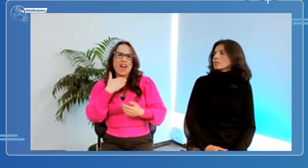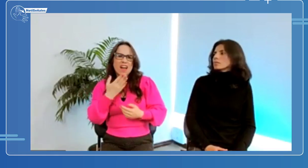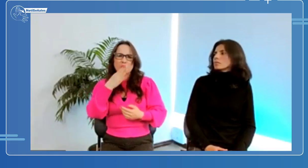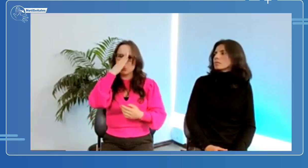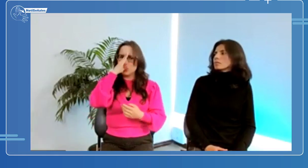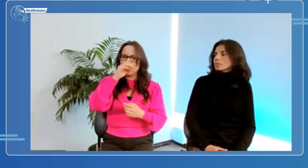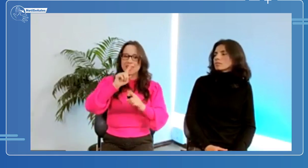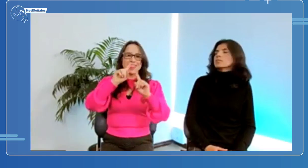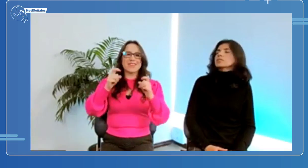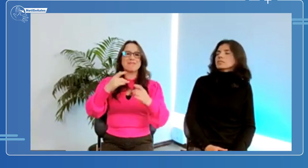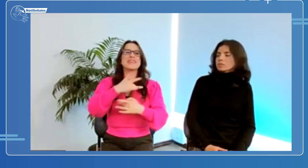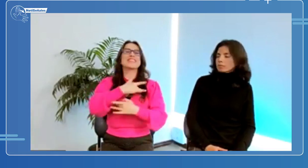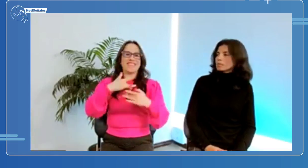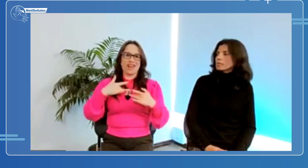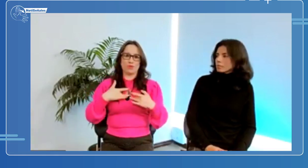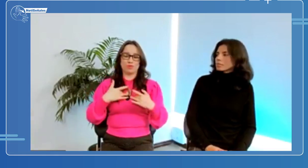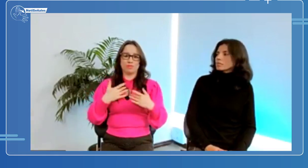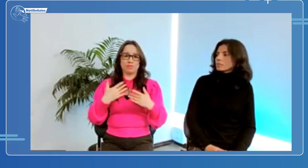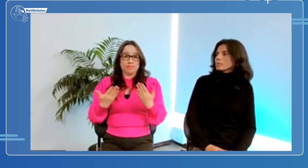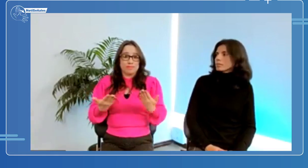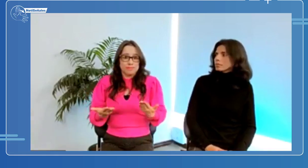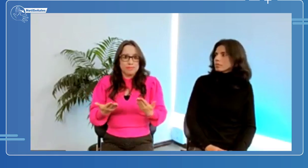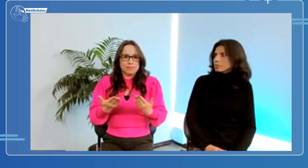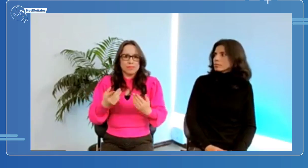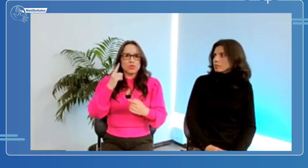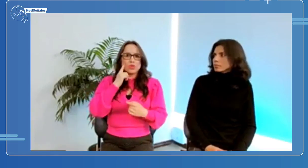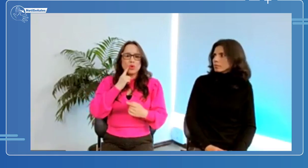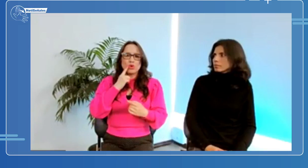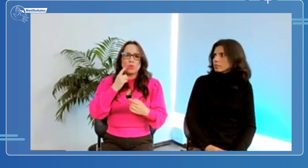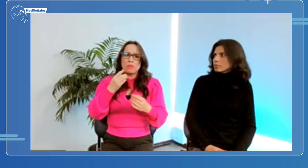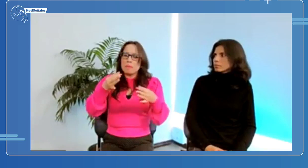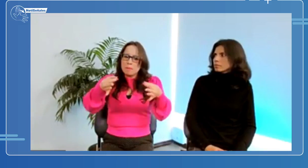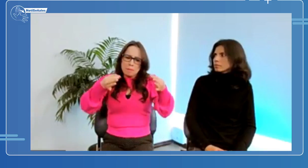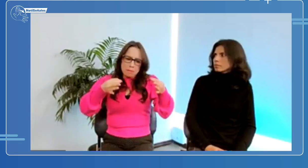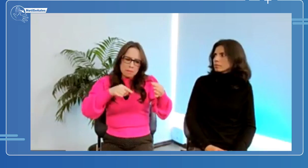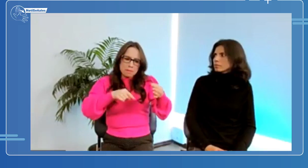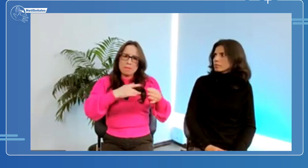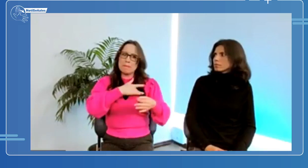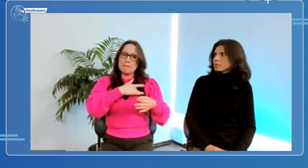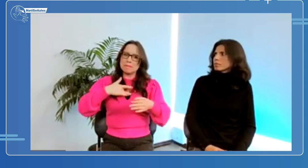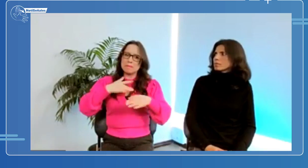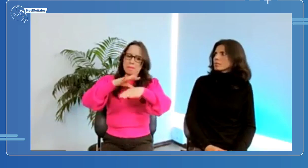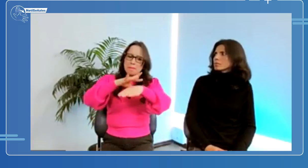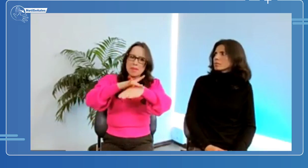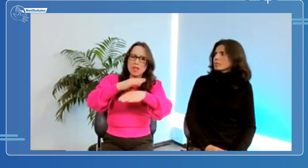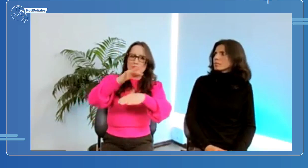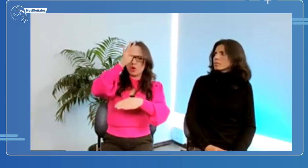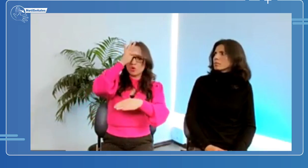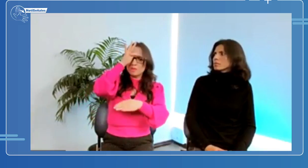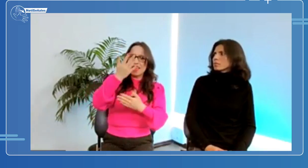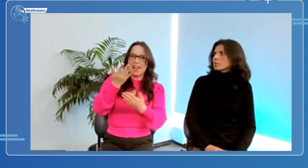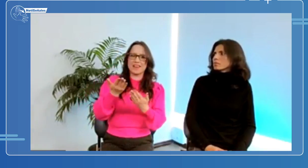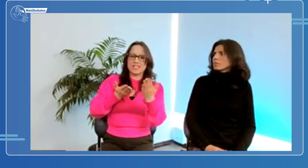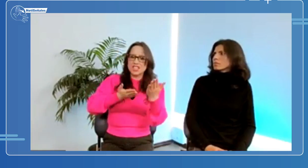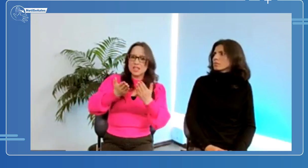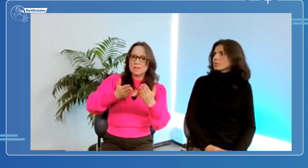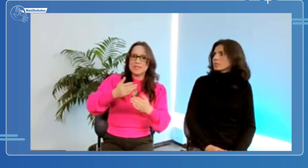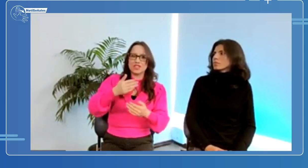muchas personas se acercaban, ya sea a hacer una petición, una queja, o tenían una duda en salud, pues por ejemplo,